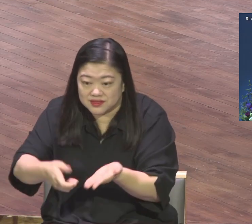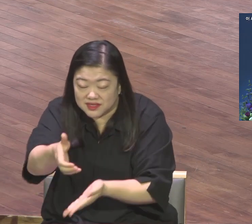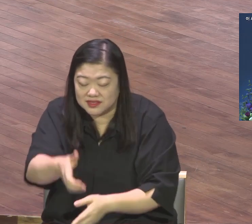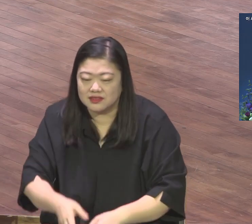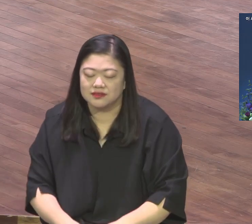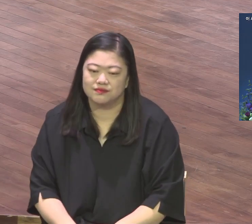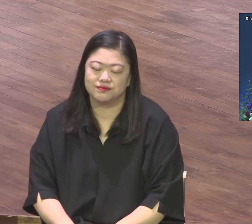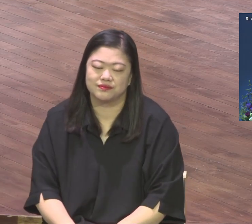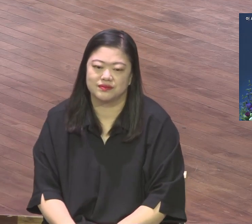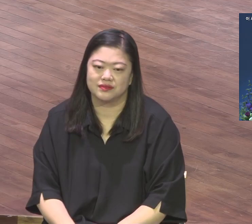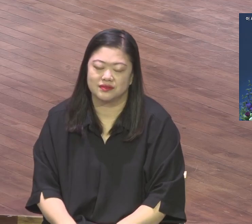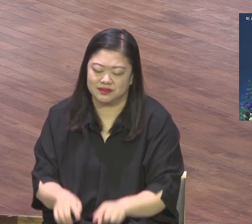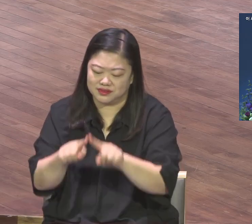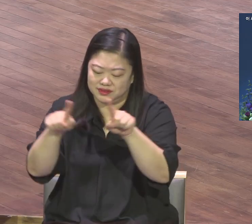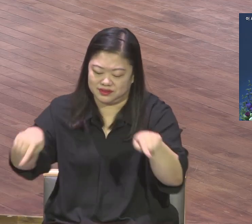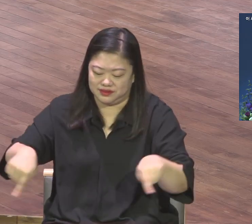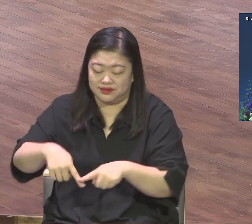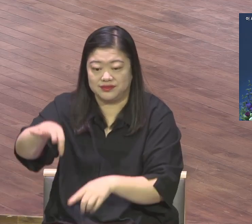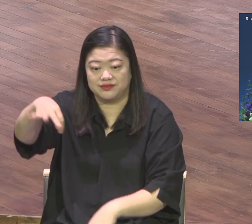앉았다고.